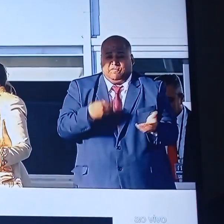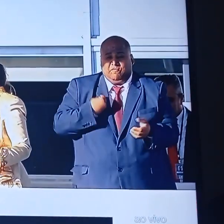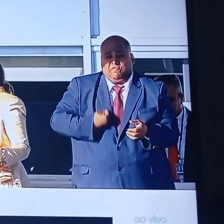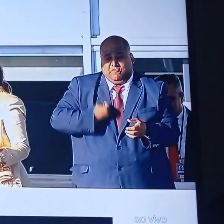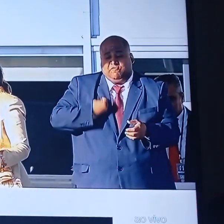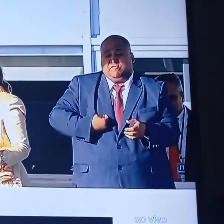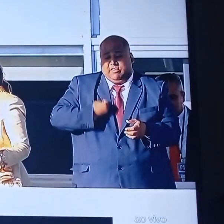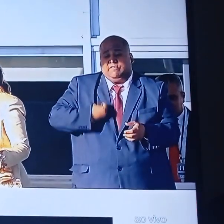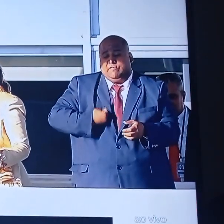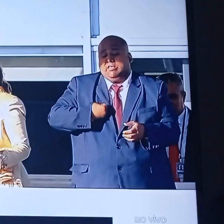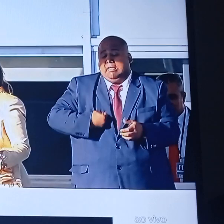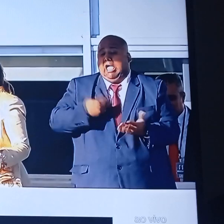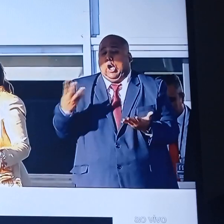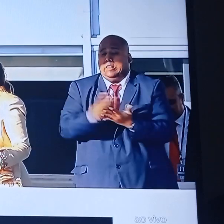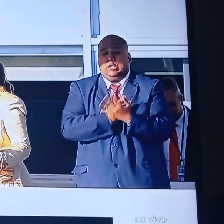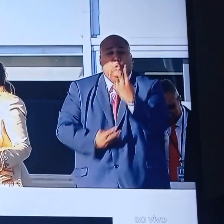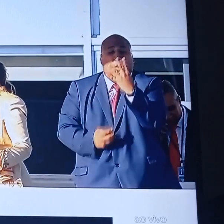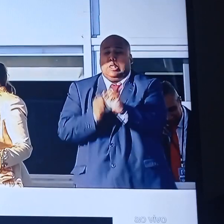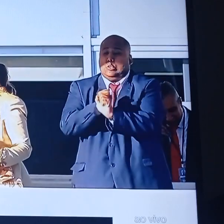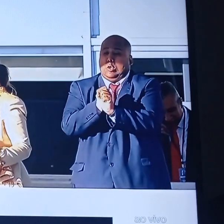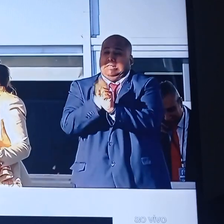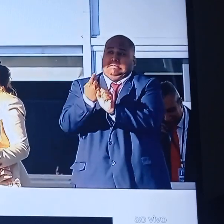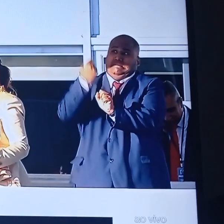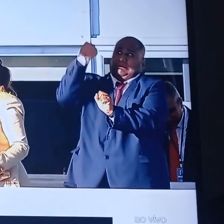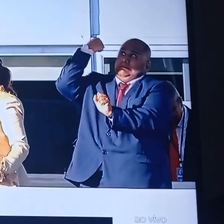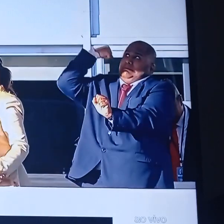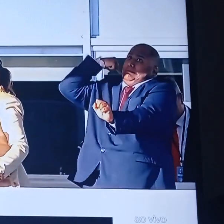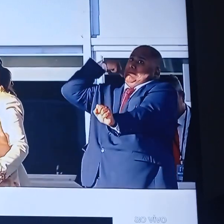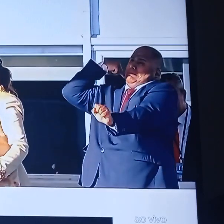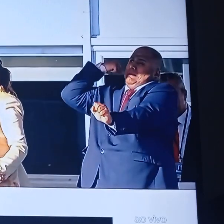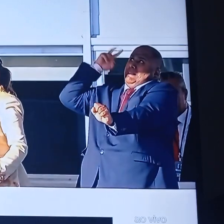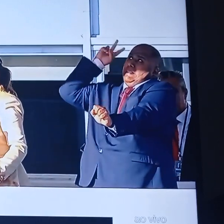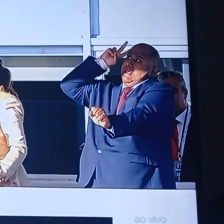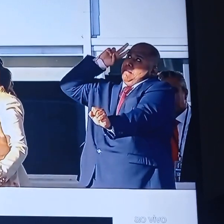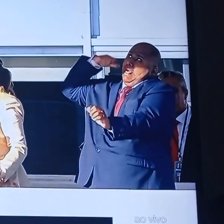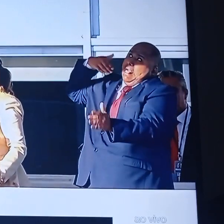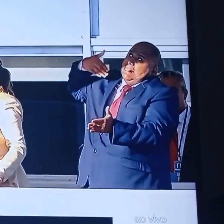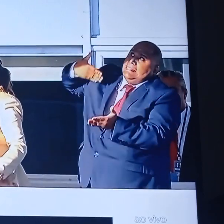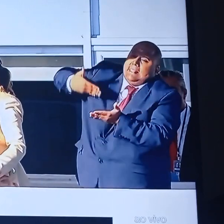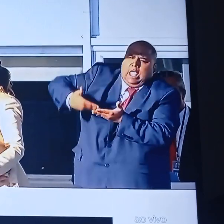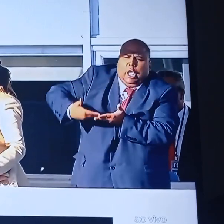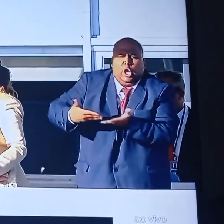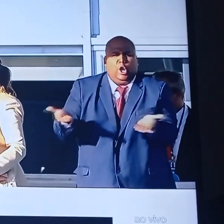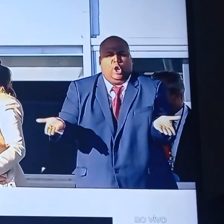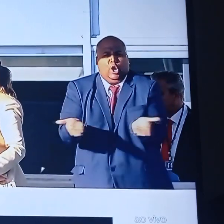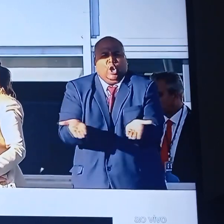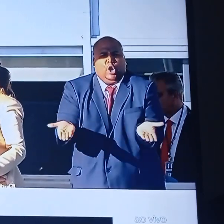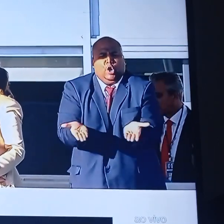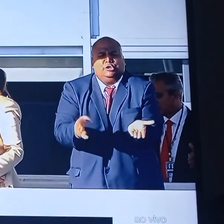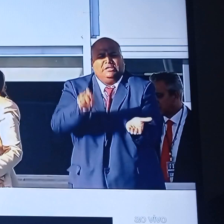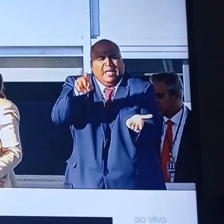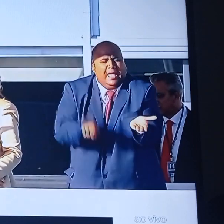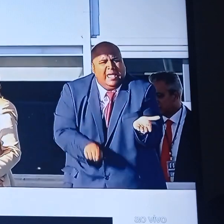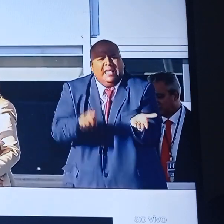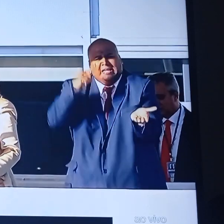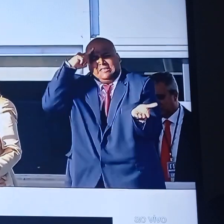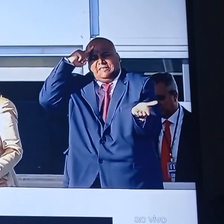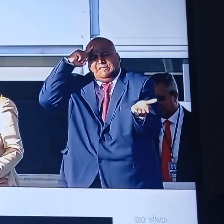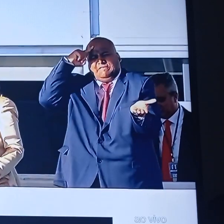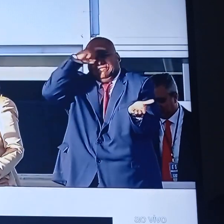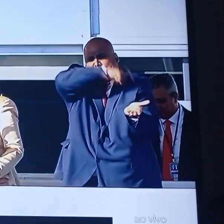vivemos, sem dúvida, um dos piores períodos da nossa história. Uma era de sombras,